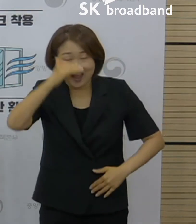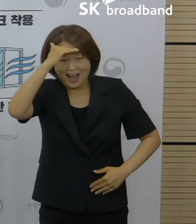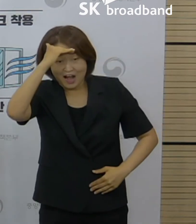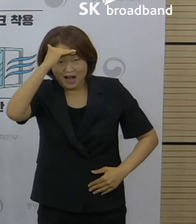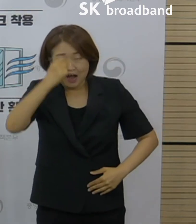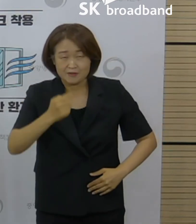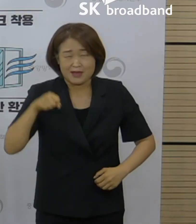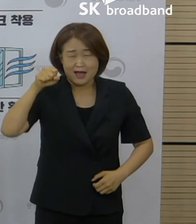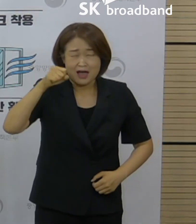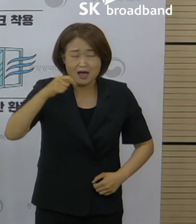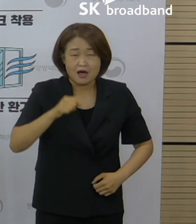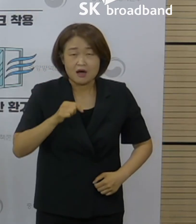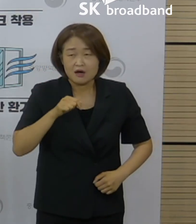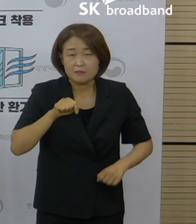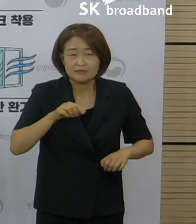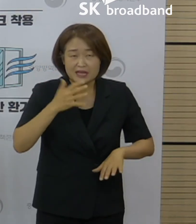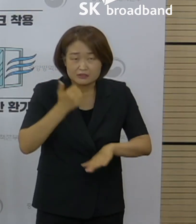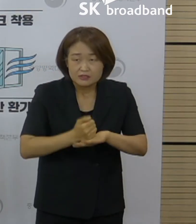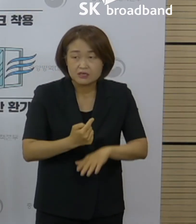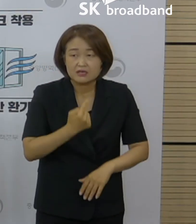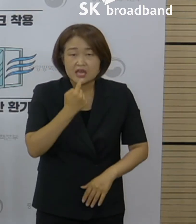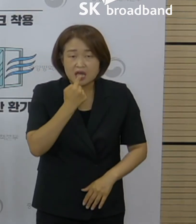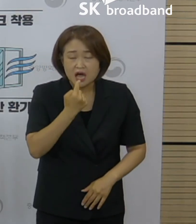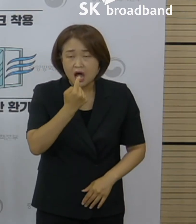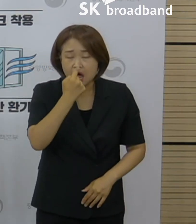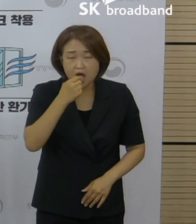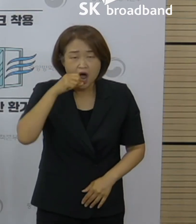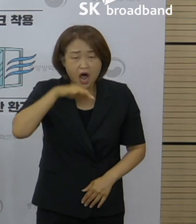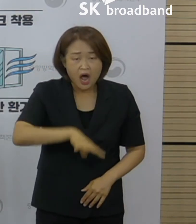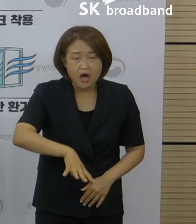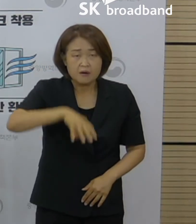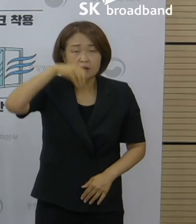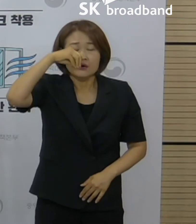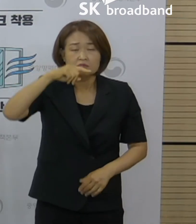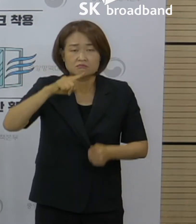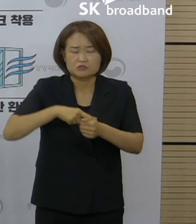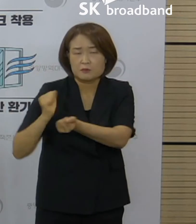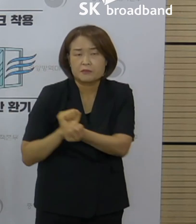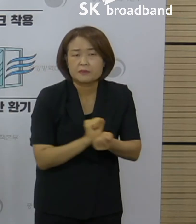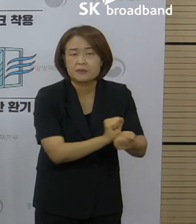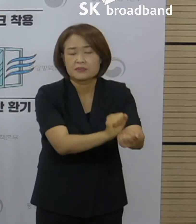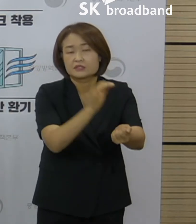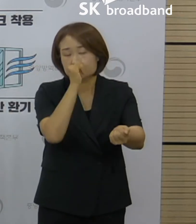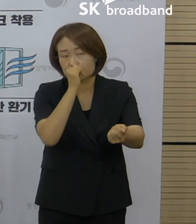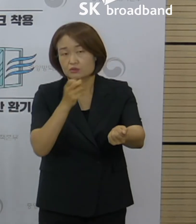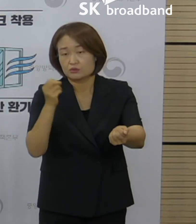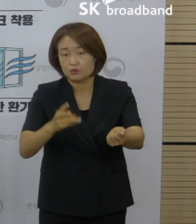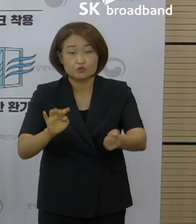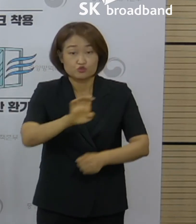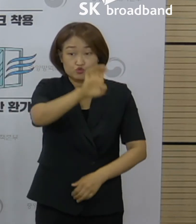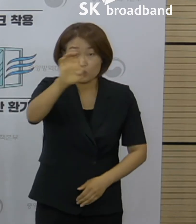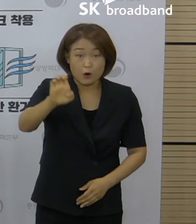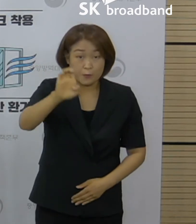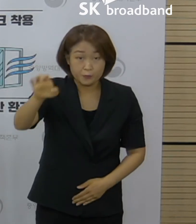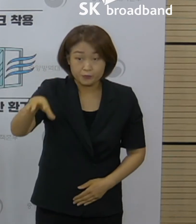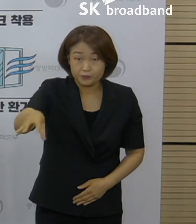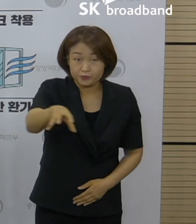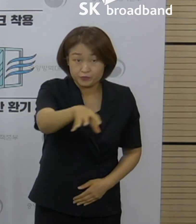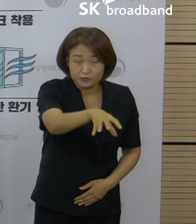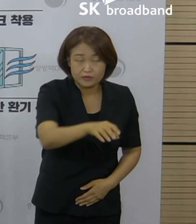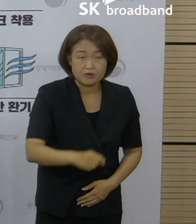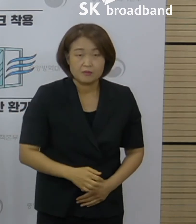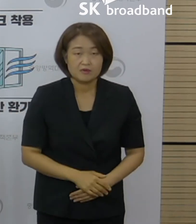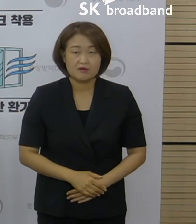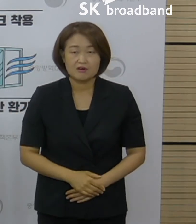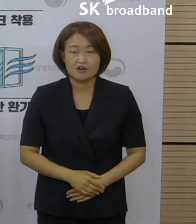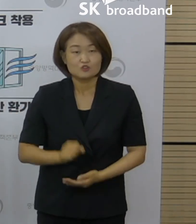그룹의 증가가 있었던 것으로 나중에 확인된 바가 있고, 최근에도 외신을 보시게 되면 아마도 유럽 지역에서 프로축구